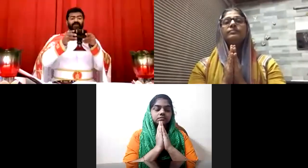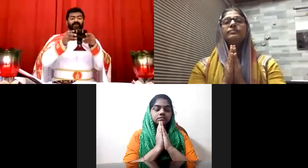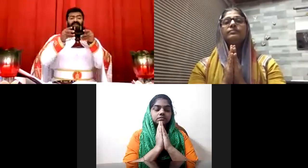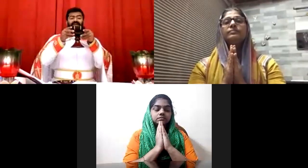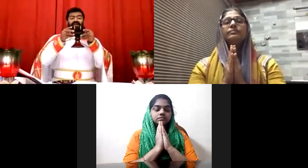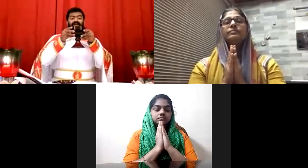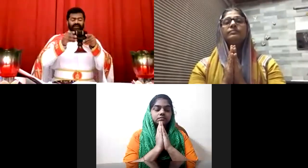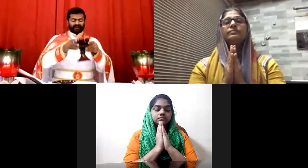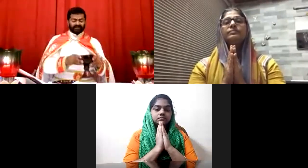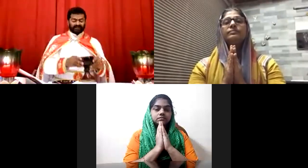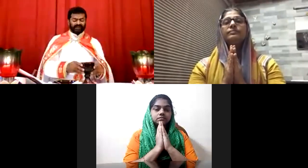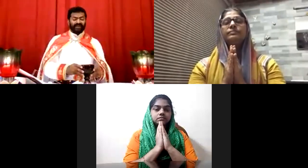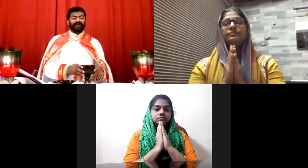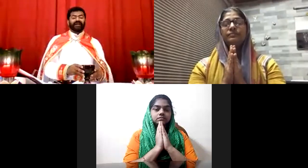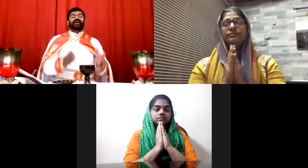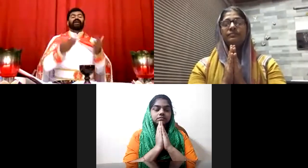കാസയും എടുത്ത്